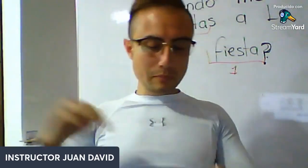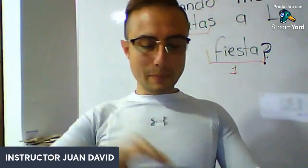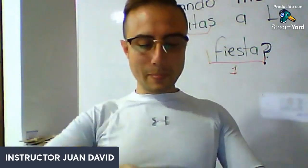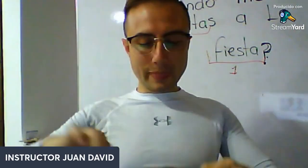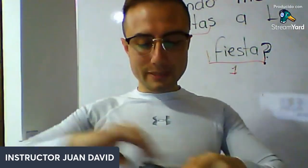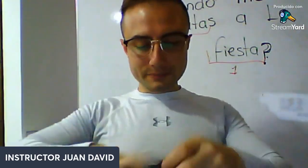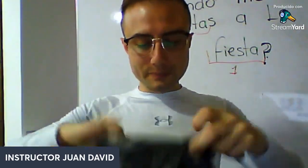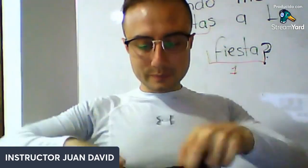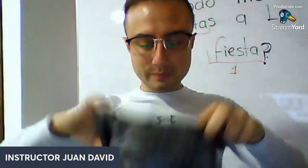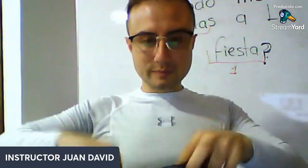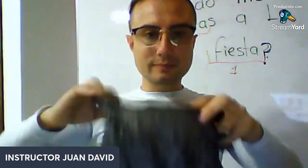bueno